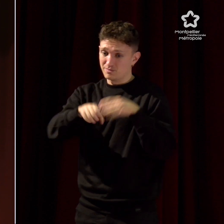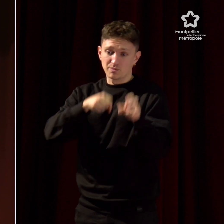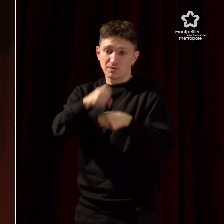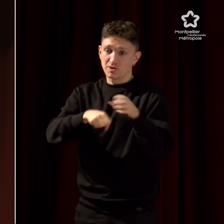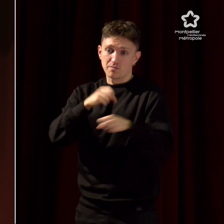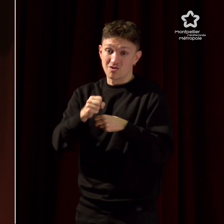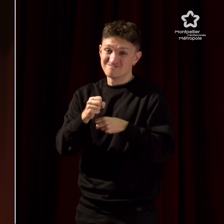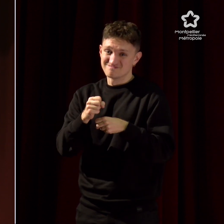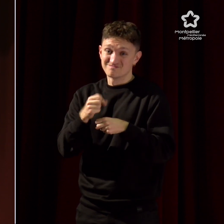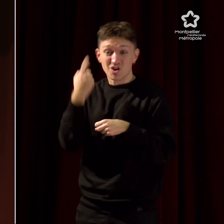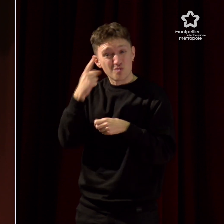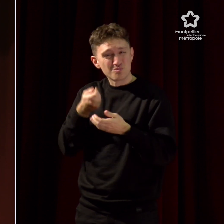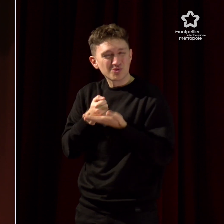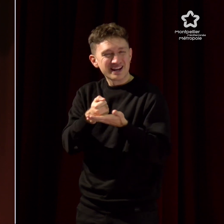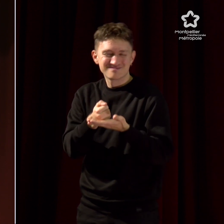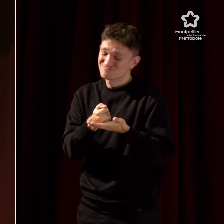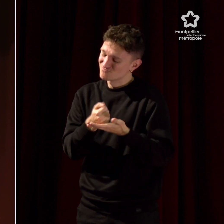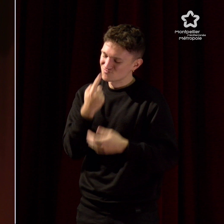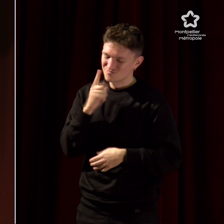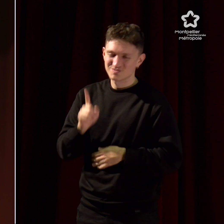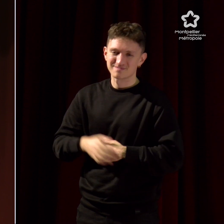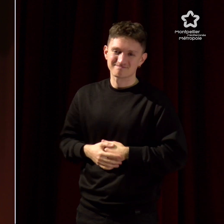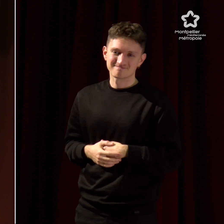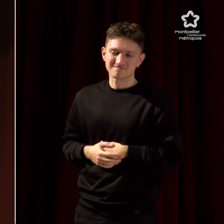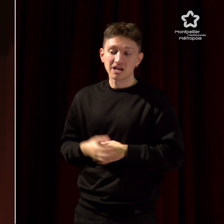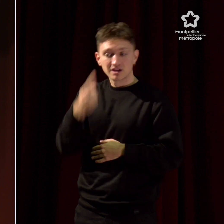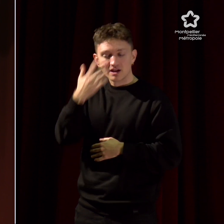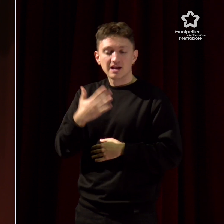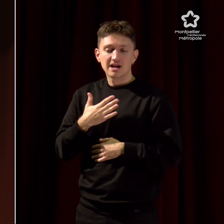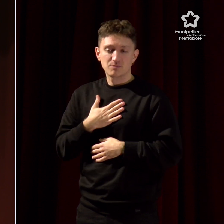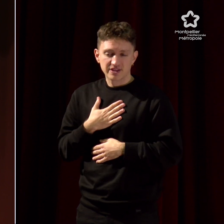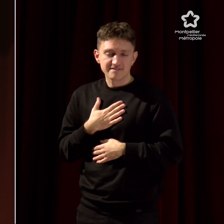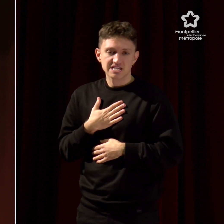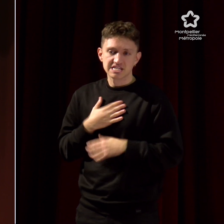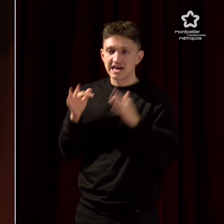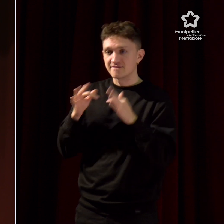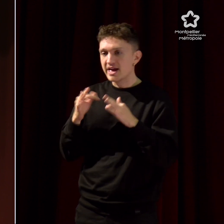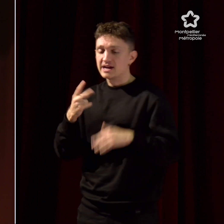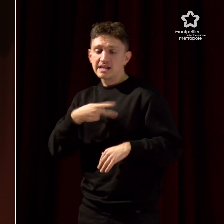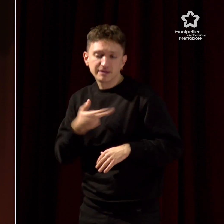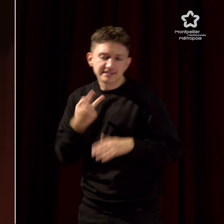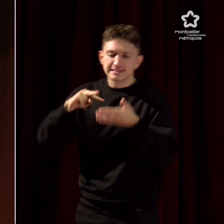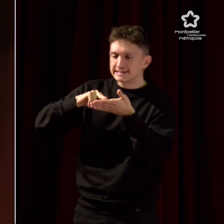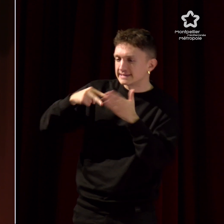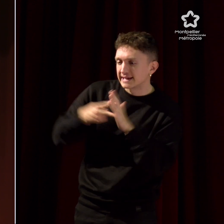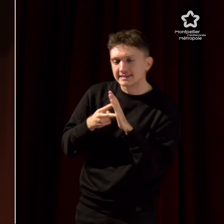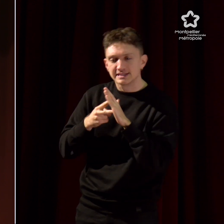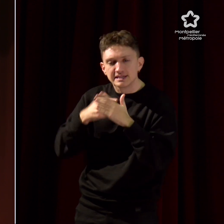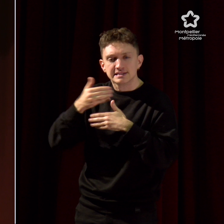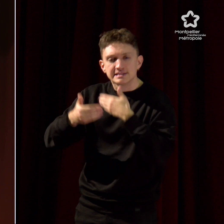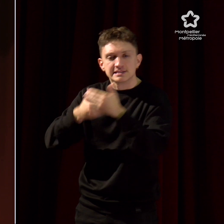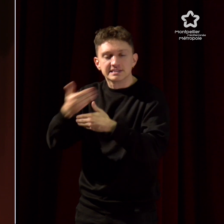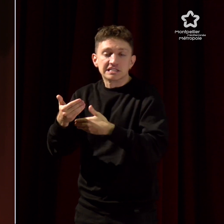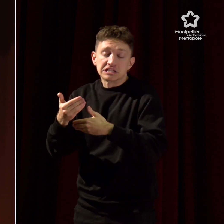Moi, je pense que, si vous voulez, les avancées génétiques comme ça, c'est des avancées